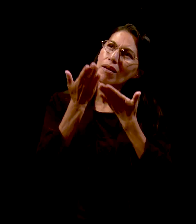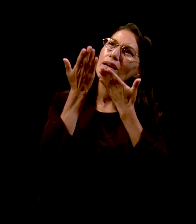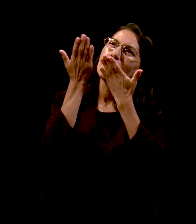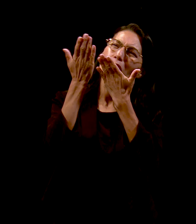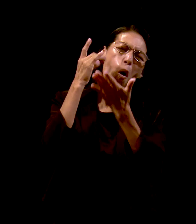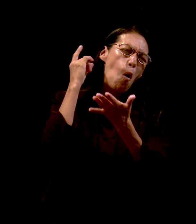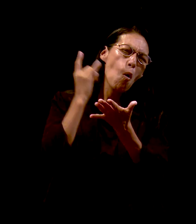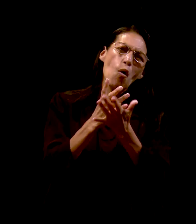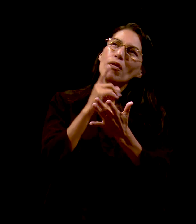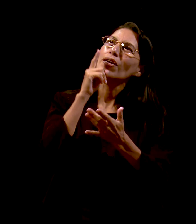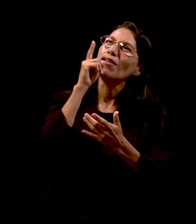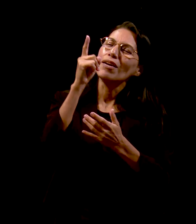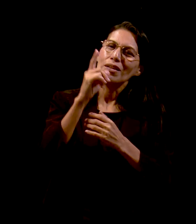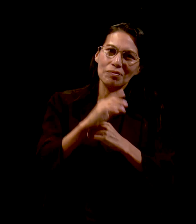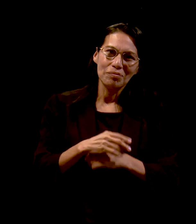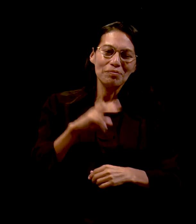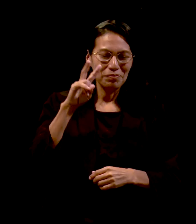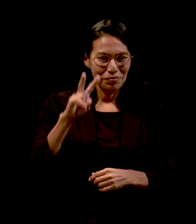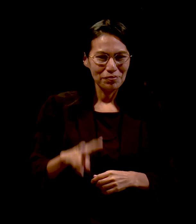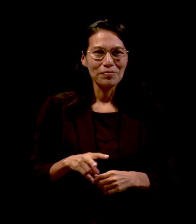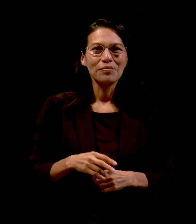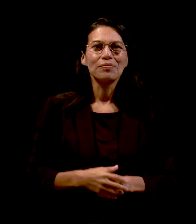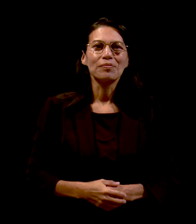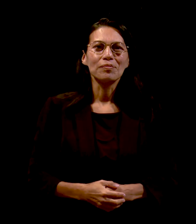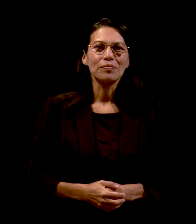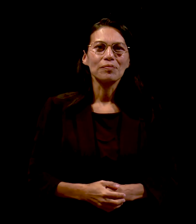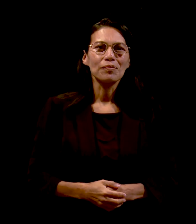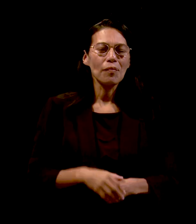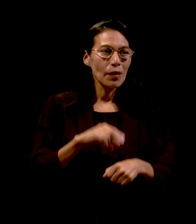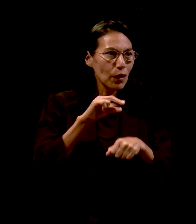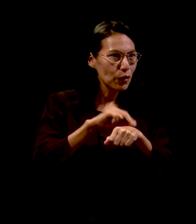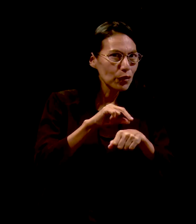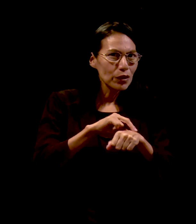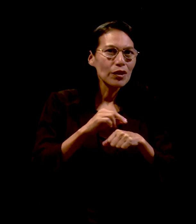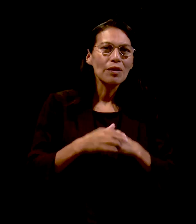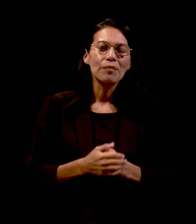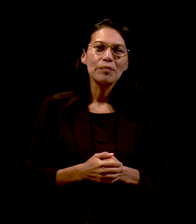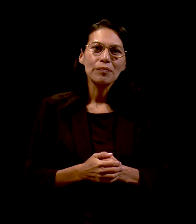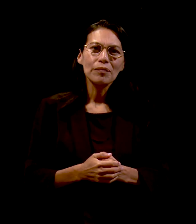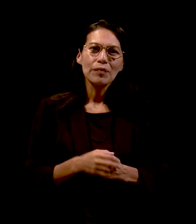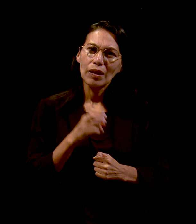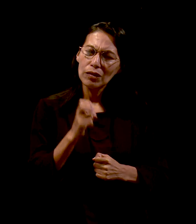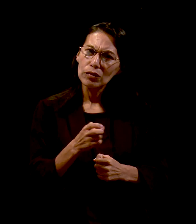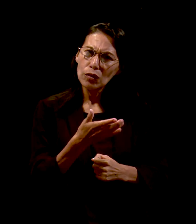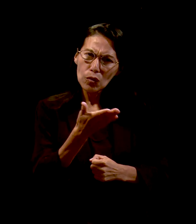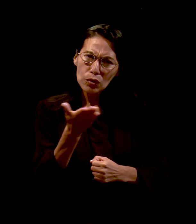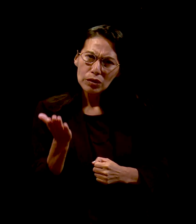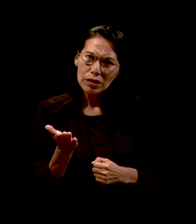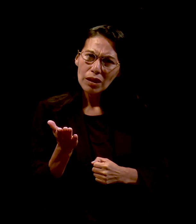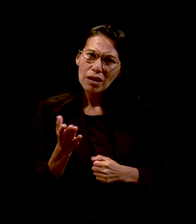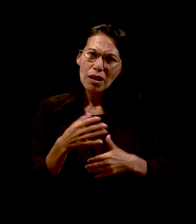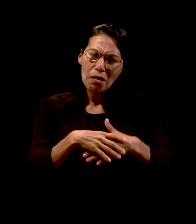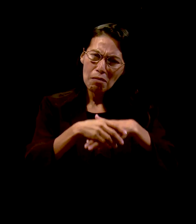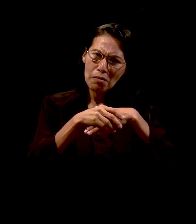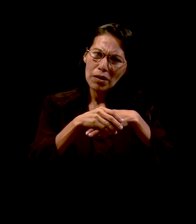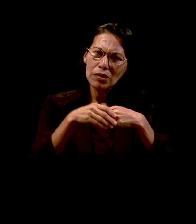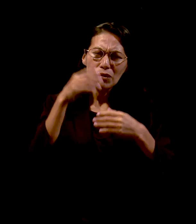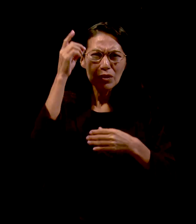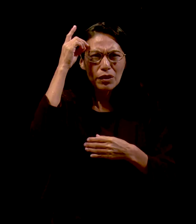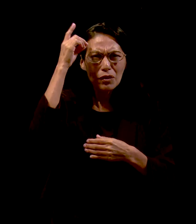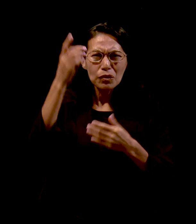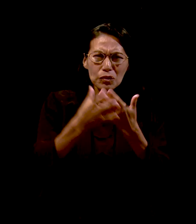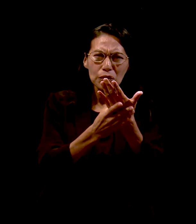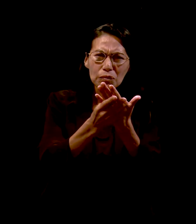más doctora entonces usted vio la mano de dios guía pero a veces dios